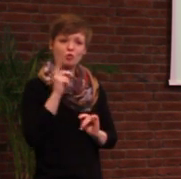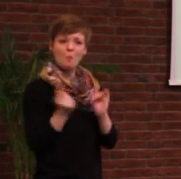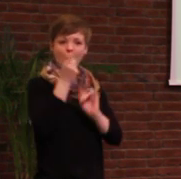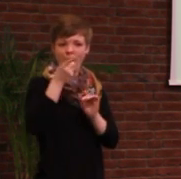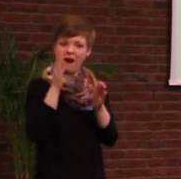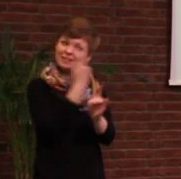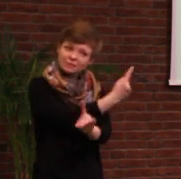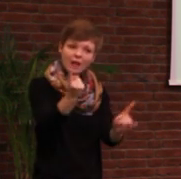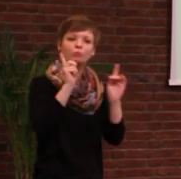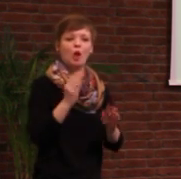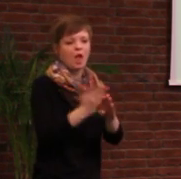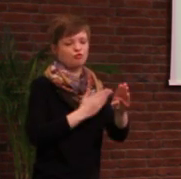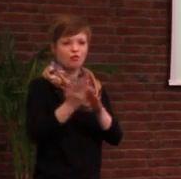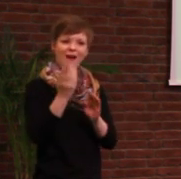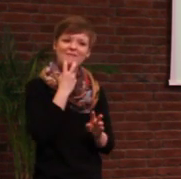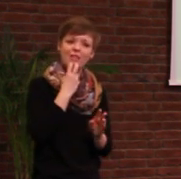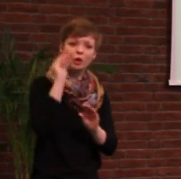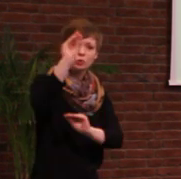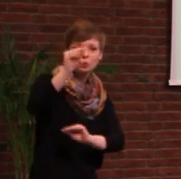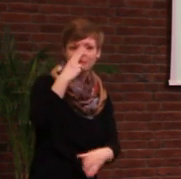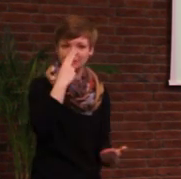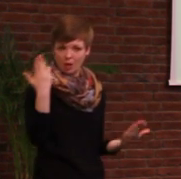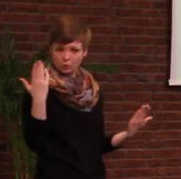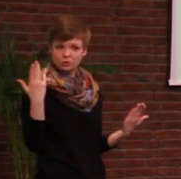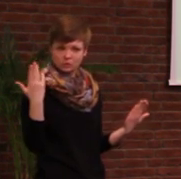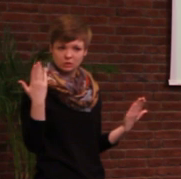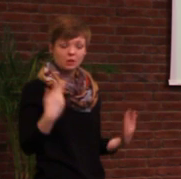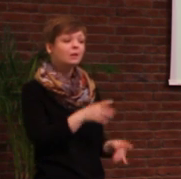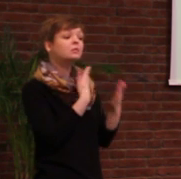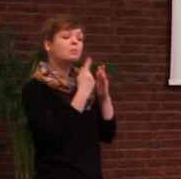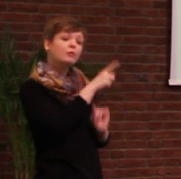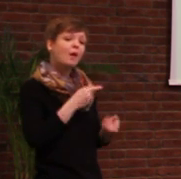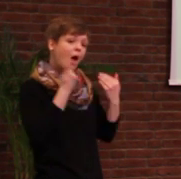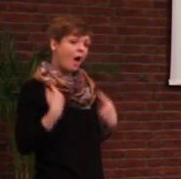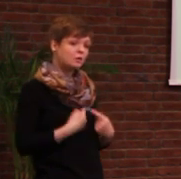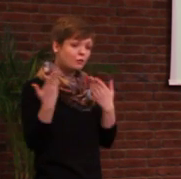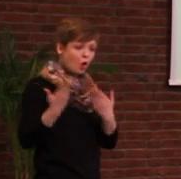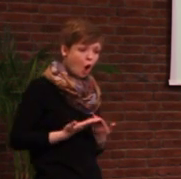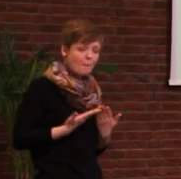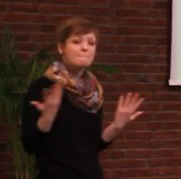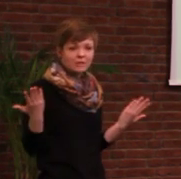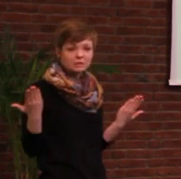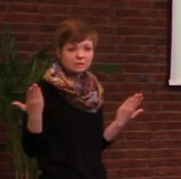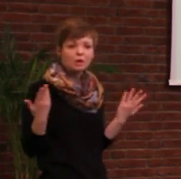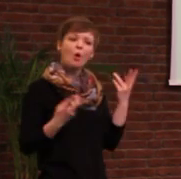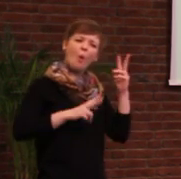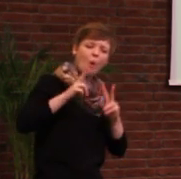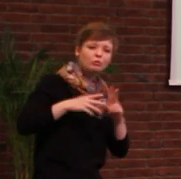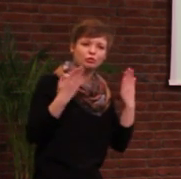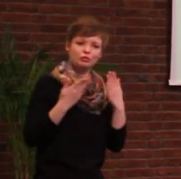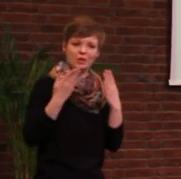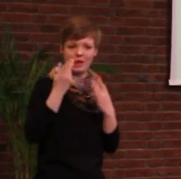gemeinsam mit dem Berliner Energietisch und vielen anderen Gruppen. Wir begrüßen und unterstützen das Volksbegehren des Berliner Energietisches